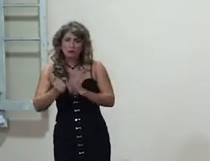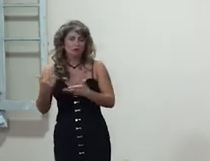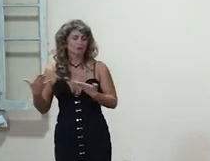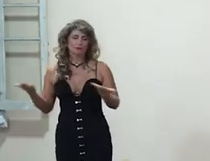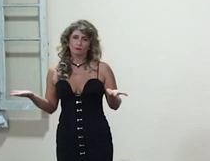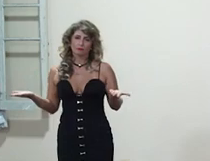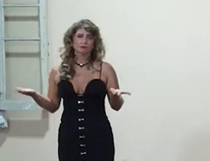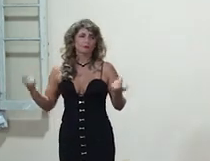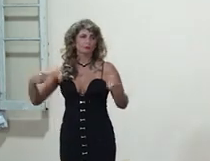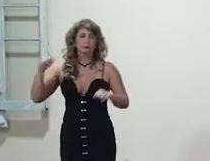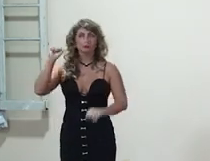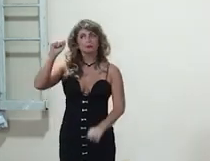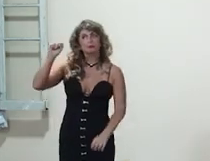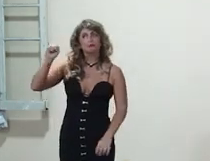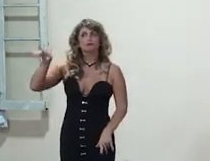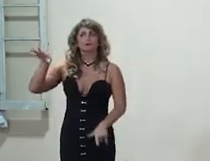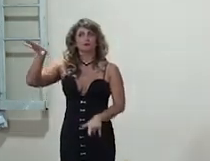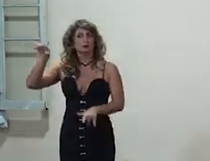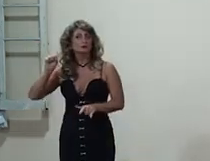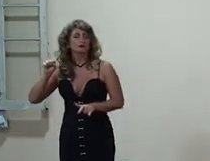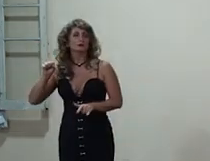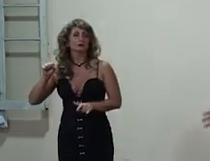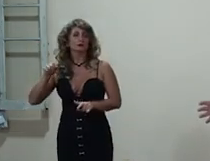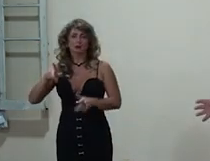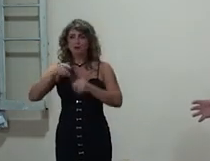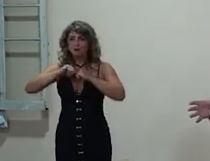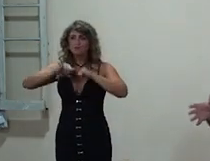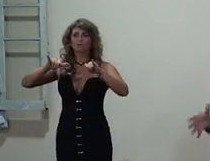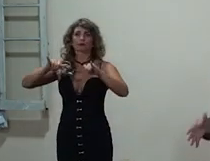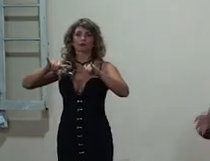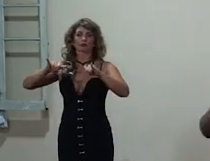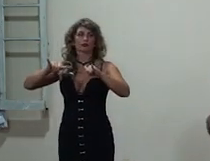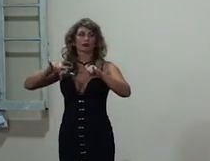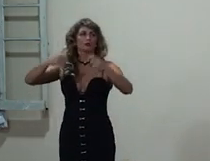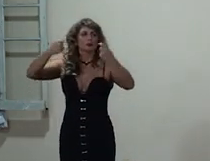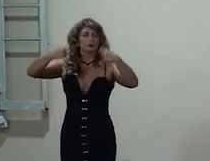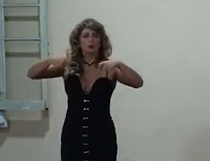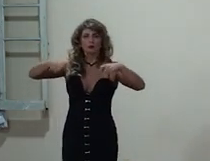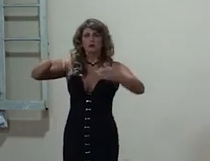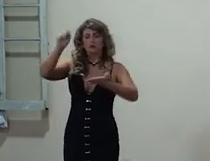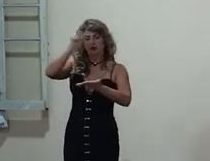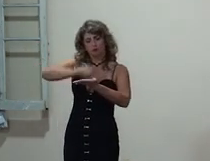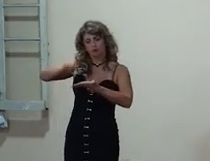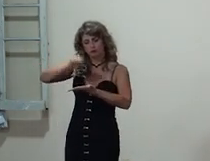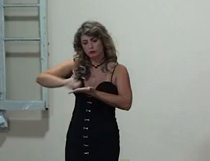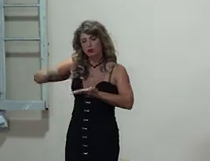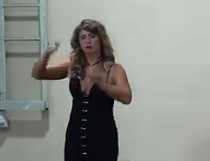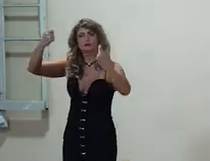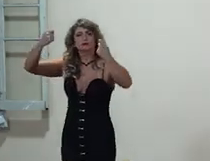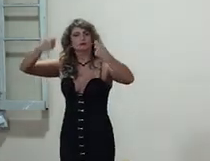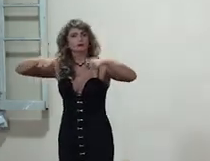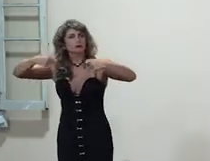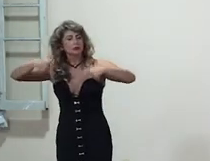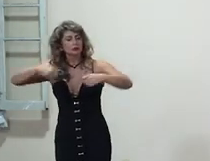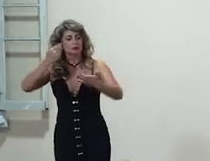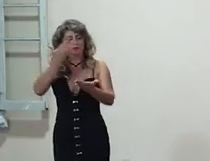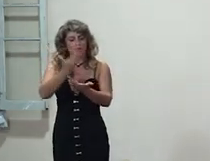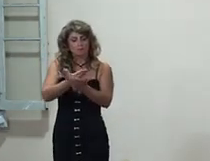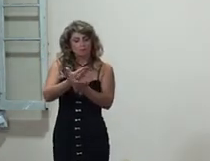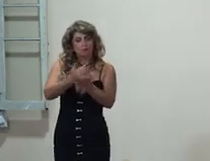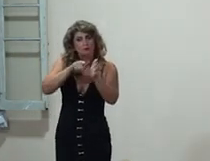vai, né? Só que isso tem que ser dito, isso tem que ser registrado, isso tem que ser